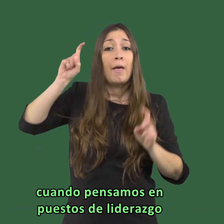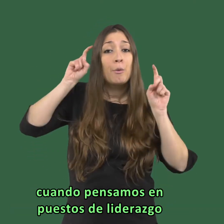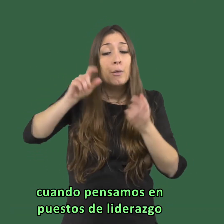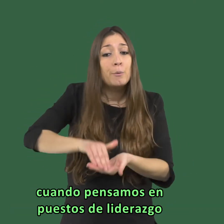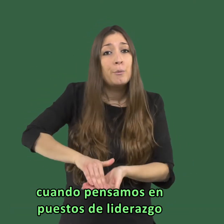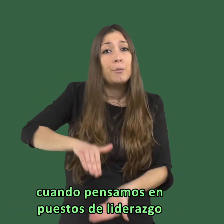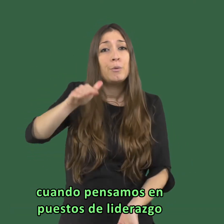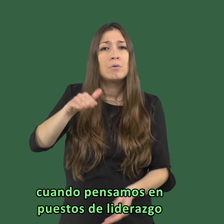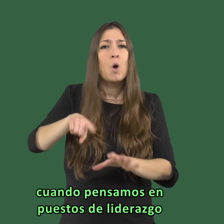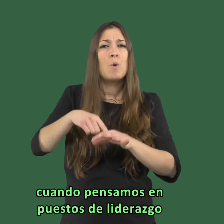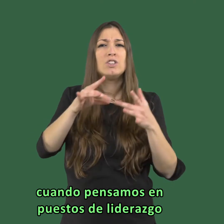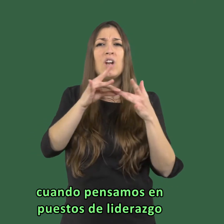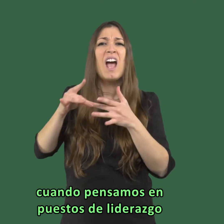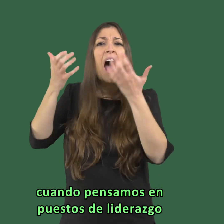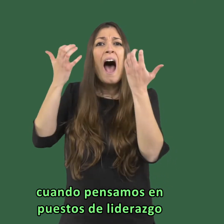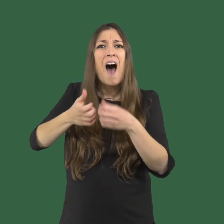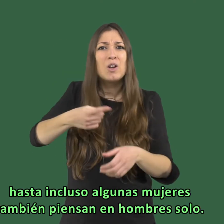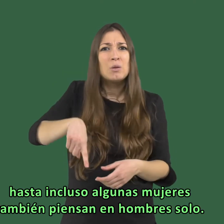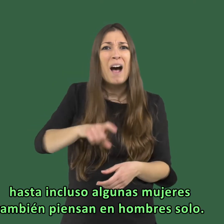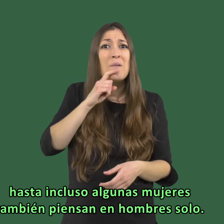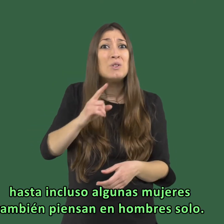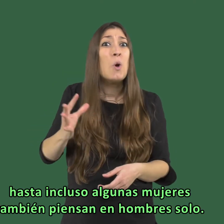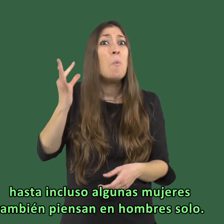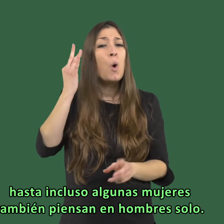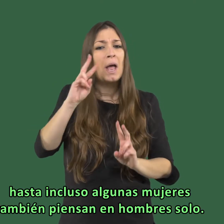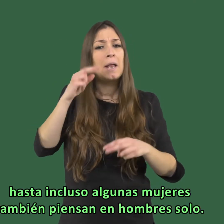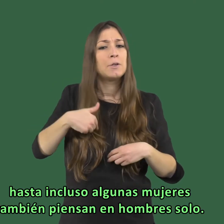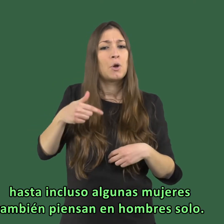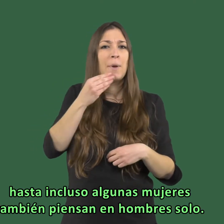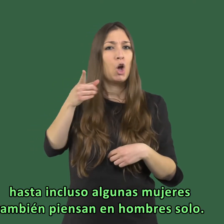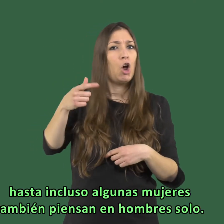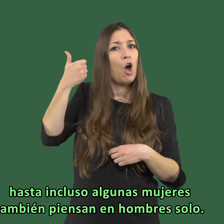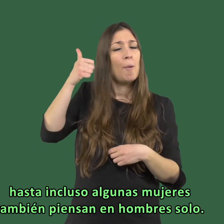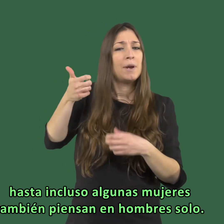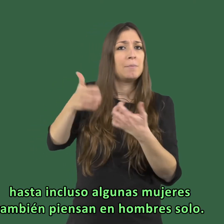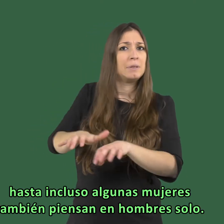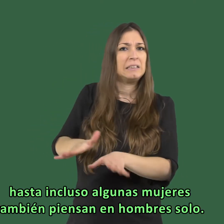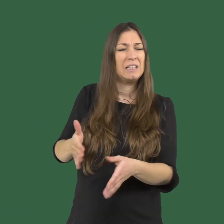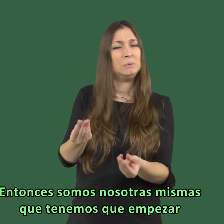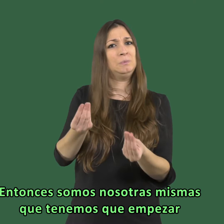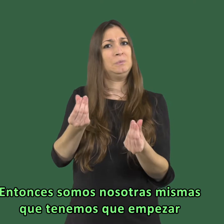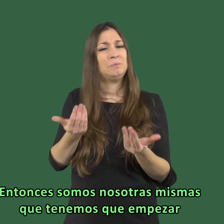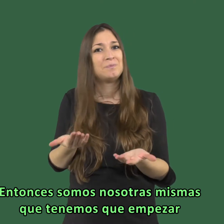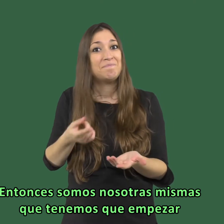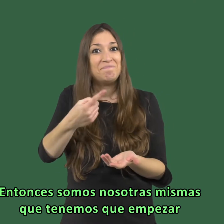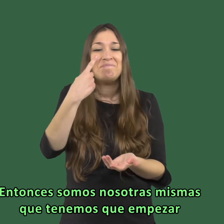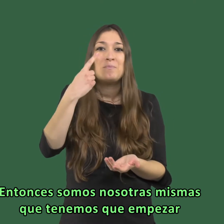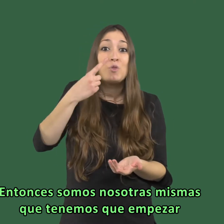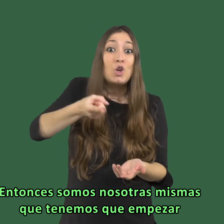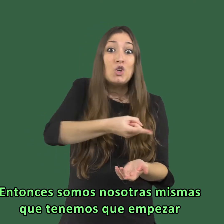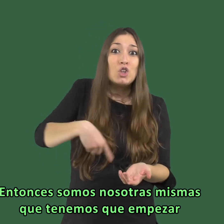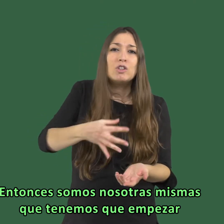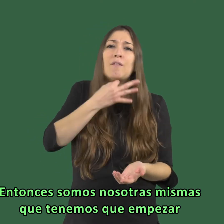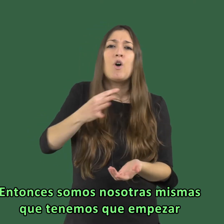educación, cuando pensamos en puestos de liderazgo, hasta incluso algunas mujeres también piensan en hombres solo, ¿no? Entonces,